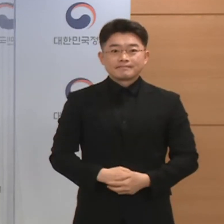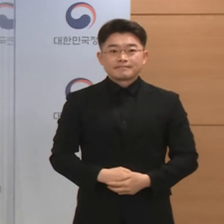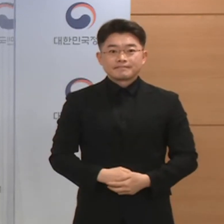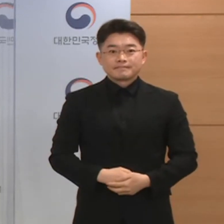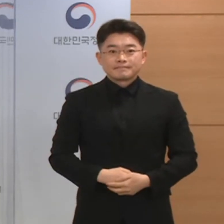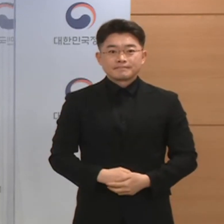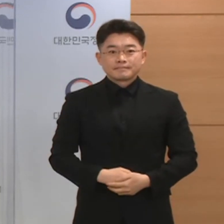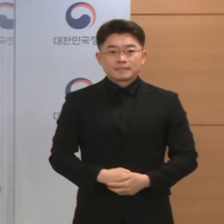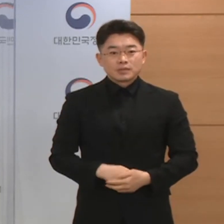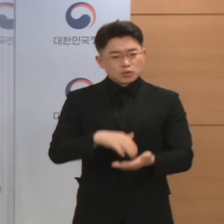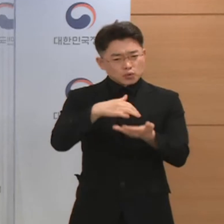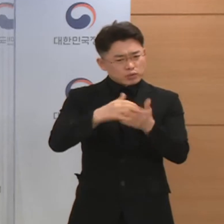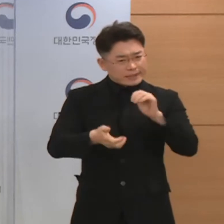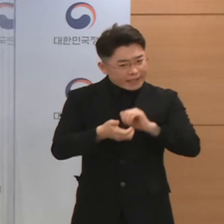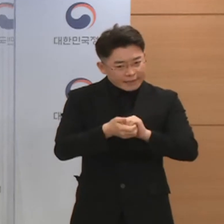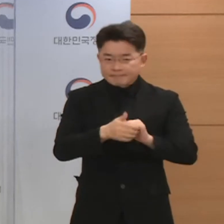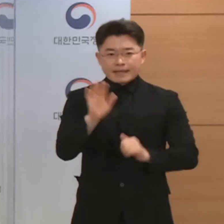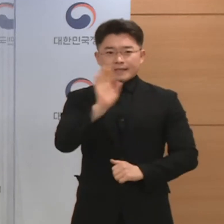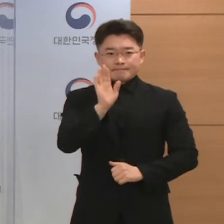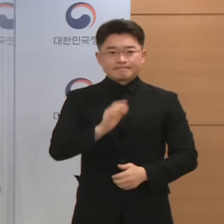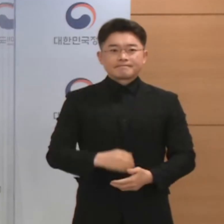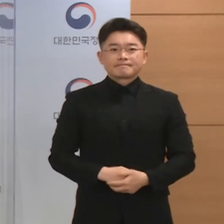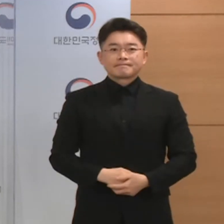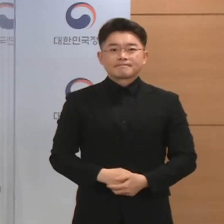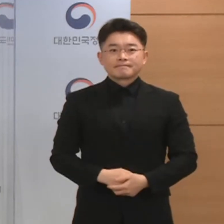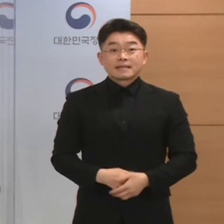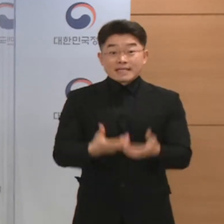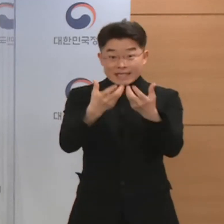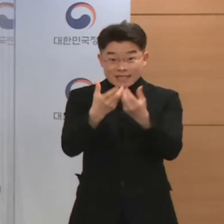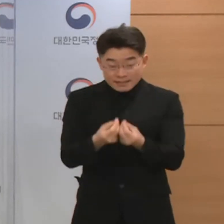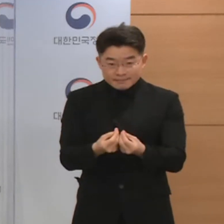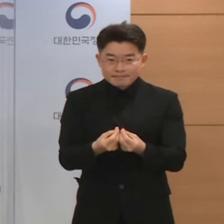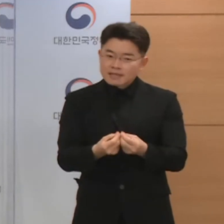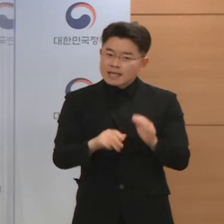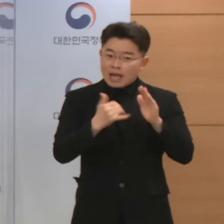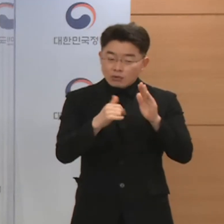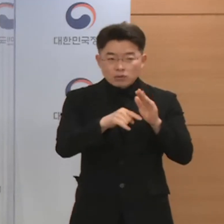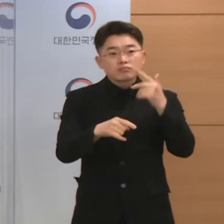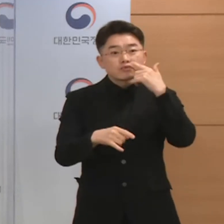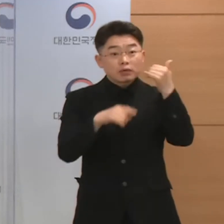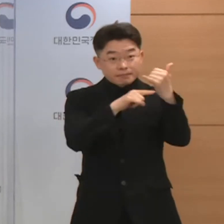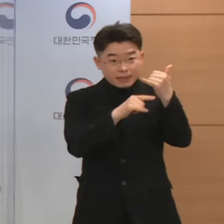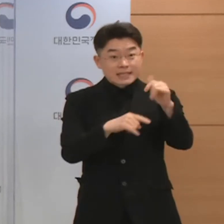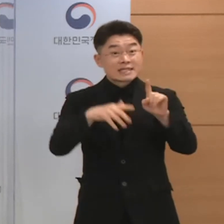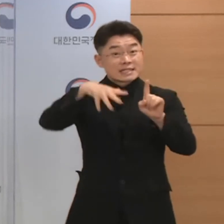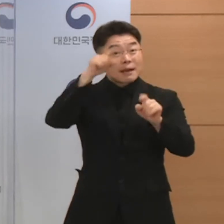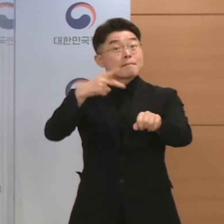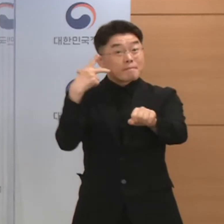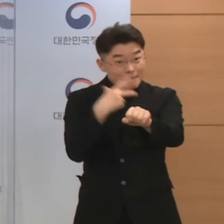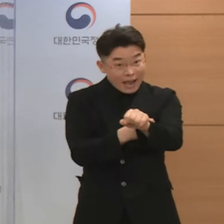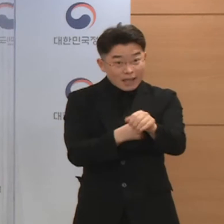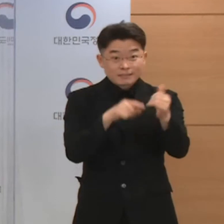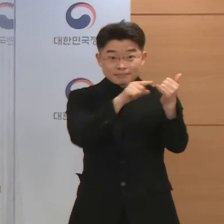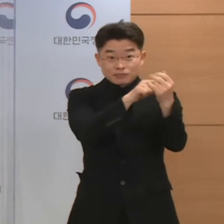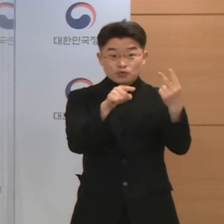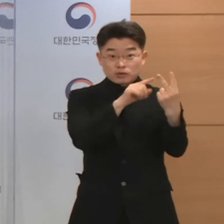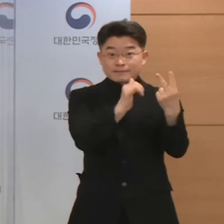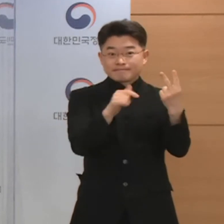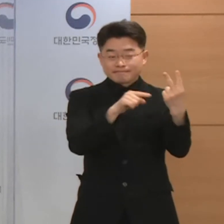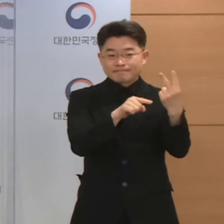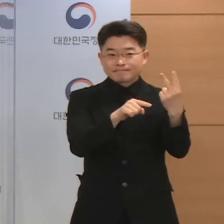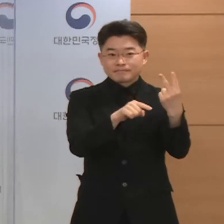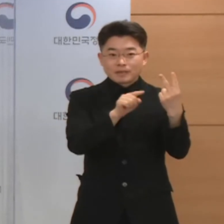5인 이상 등 인원 제한에서 제외하게 됩니다. 예를 들어 2명의 부모님이 1차 접종을 하신 경우